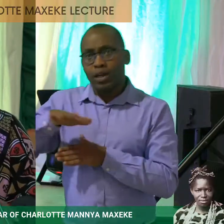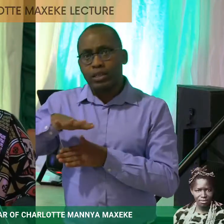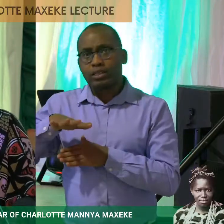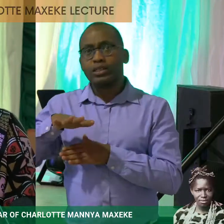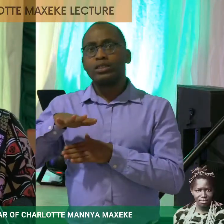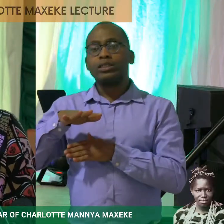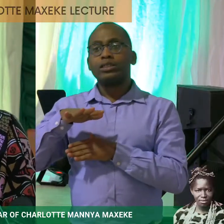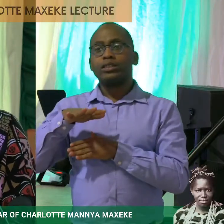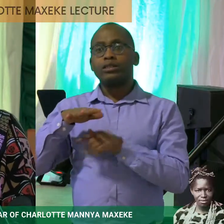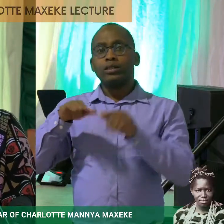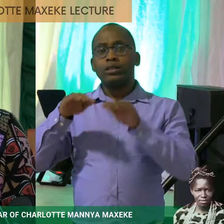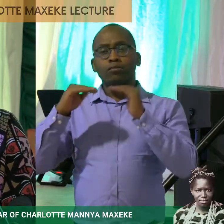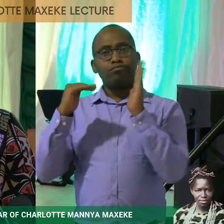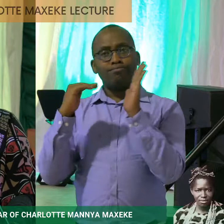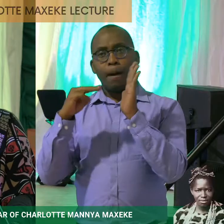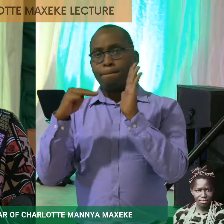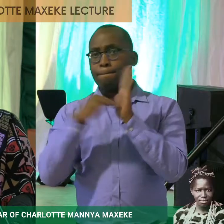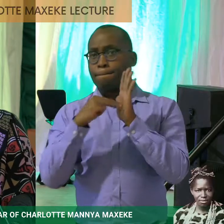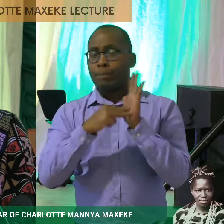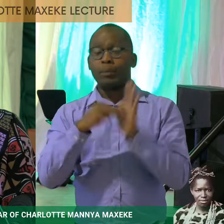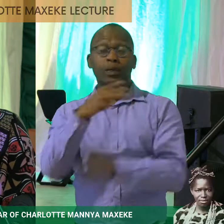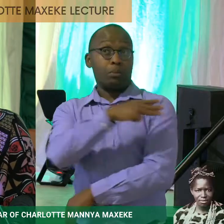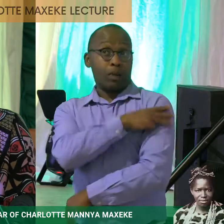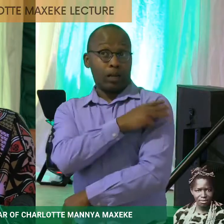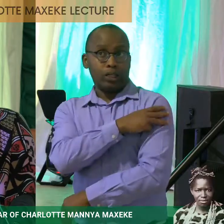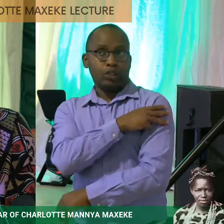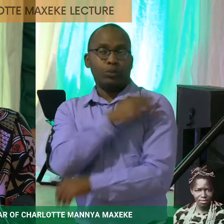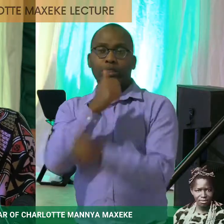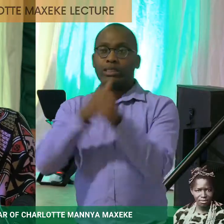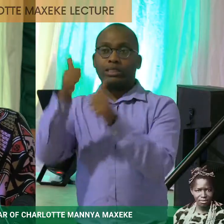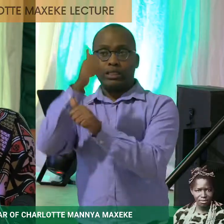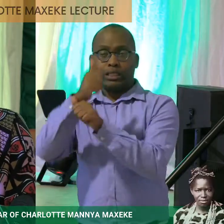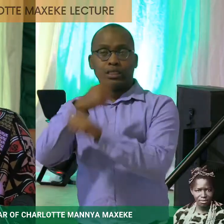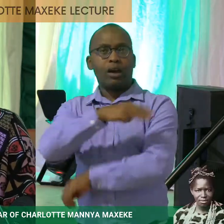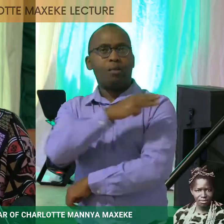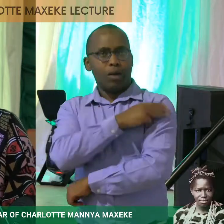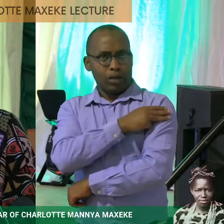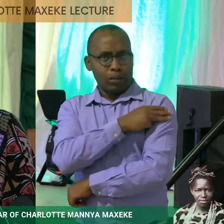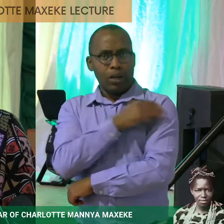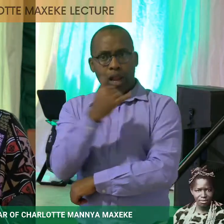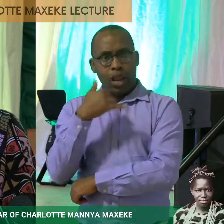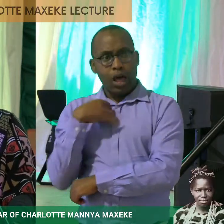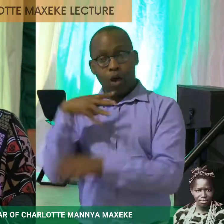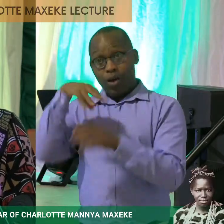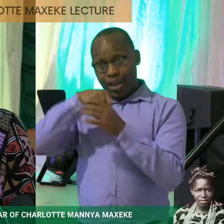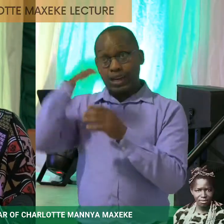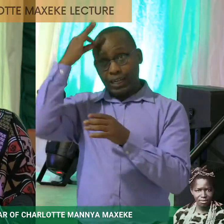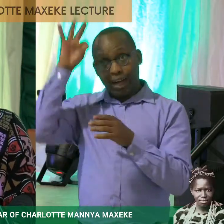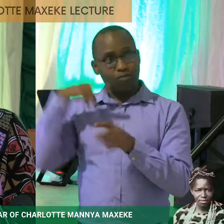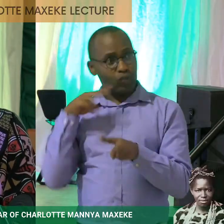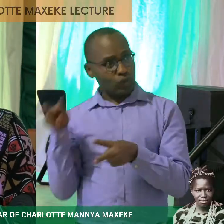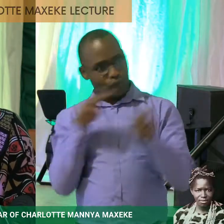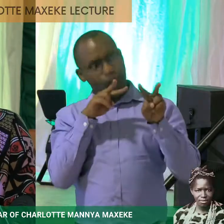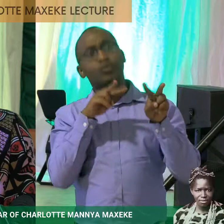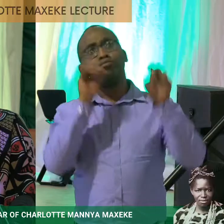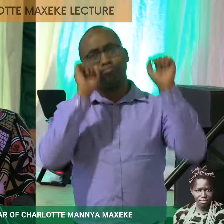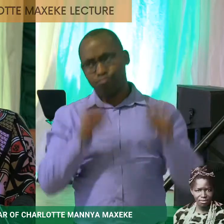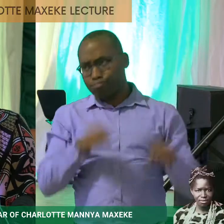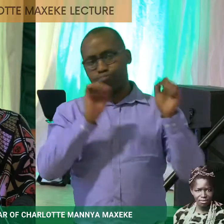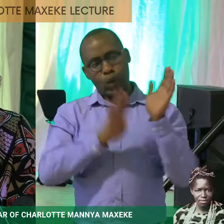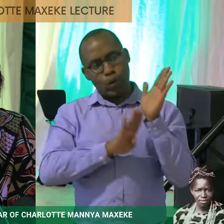aphakathi ukuya kwaphezulu obunkokheli ibonakala linyuka kurhulumente. Oku